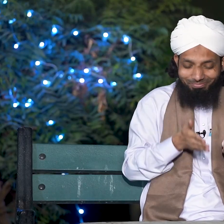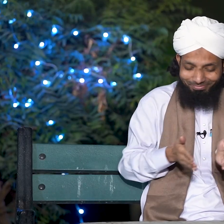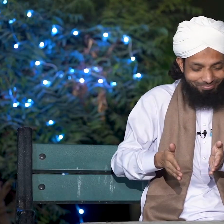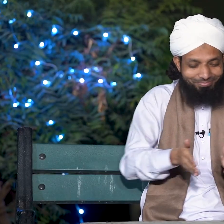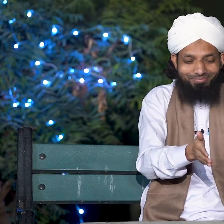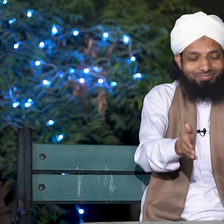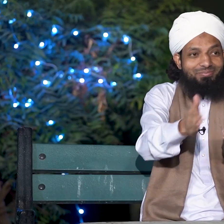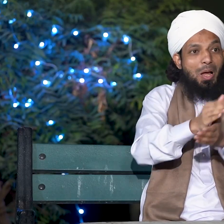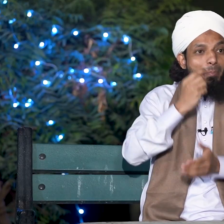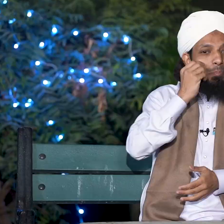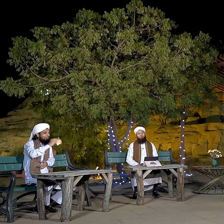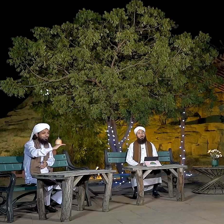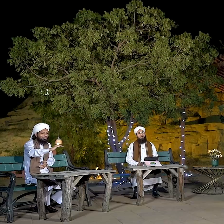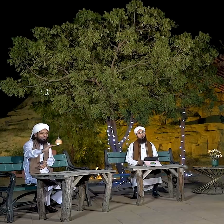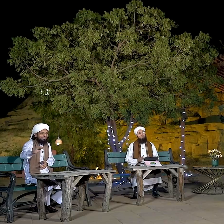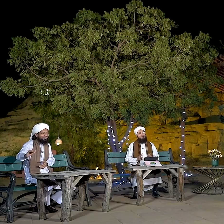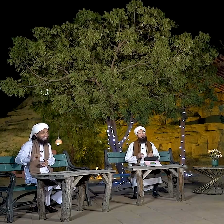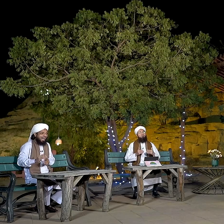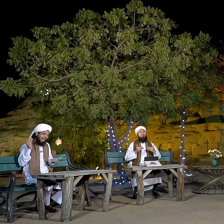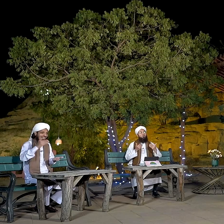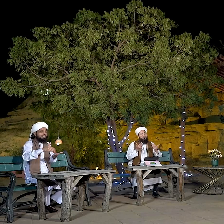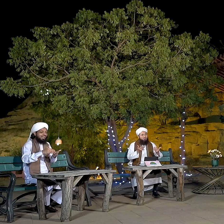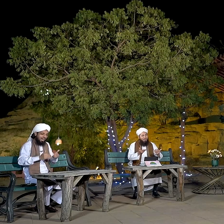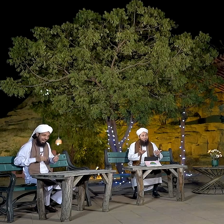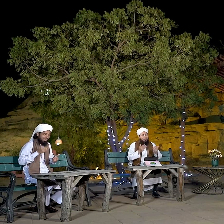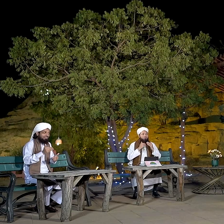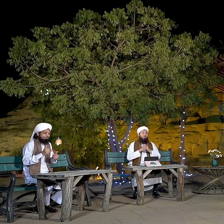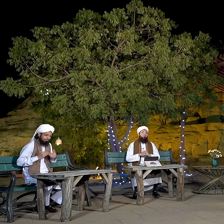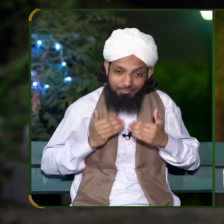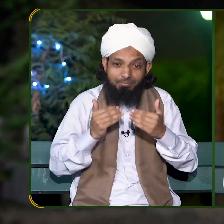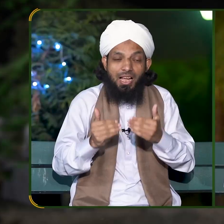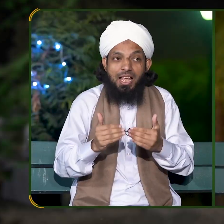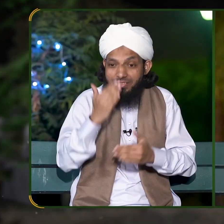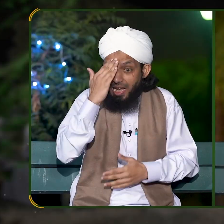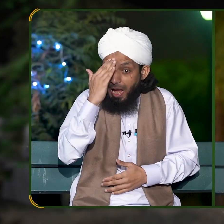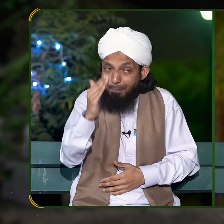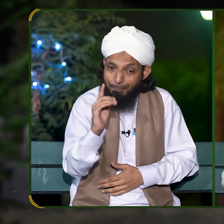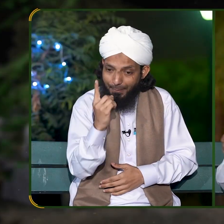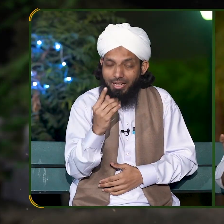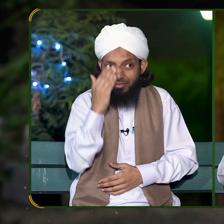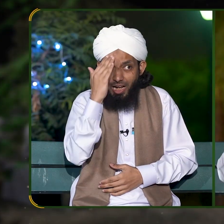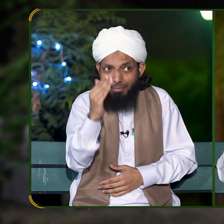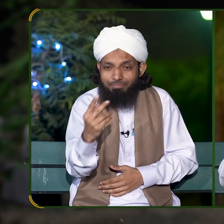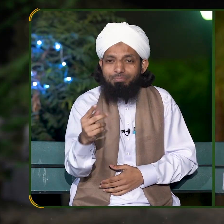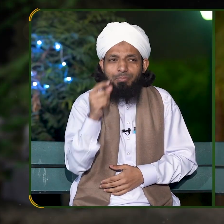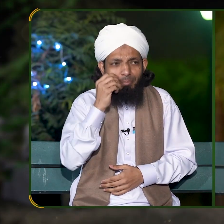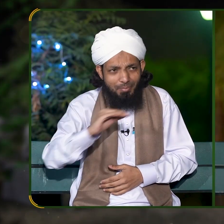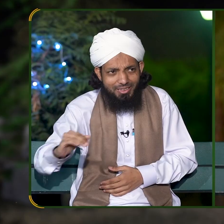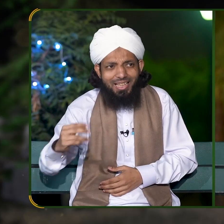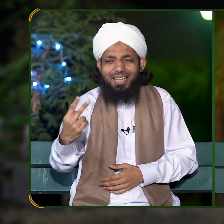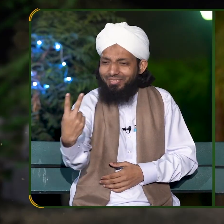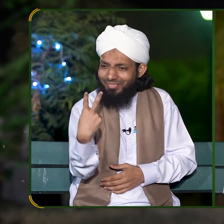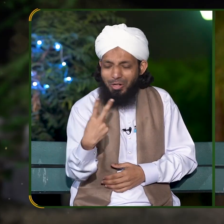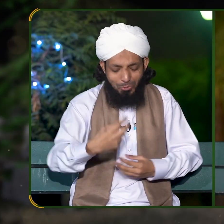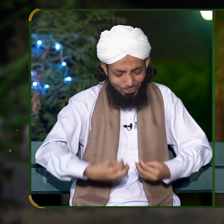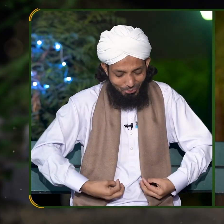گزرتے اور بچوں کو دیکھتے تو آگے بڑھ کر بچوں کو خود سلام میں پہل کیا کرتے تھے، بچے بھی آپ کو دیکھ کر خوش ہو جایا